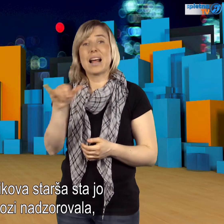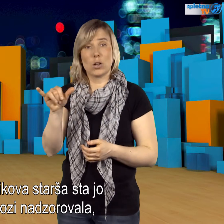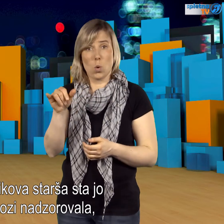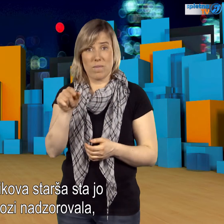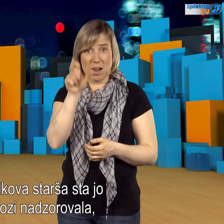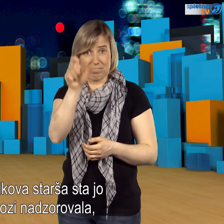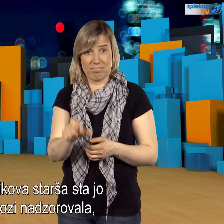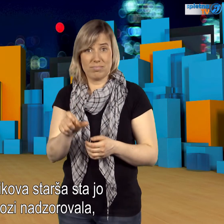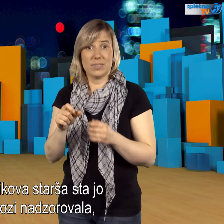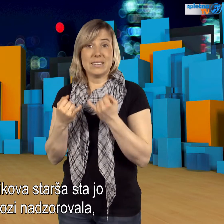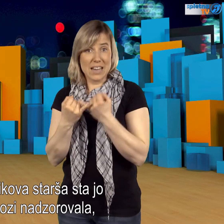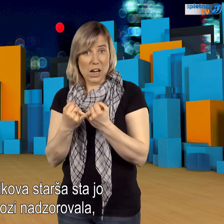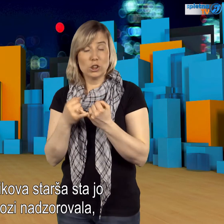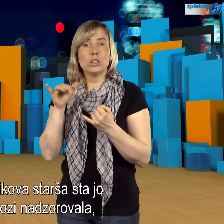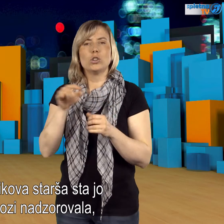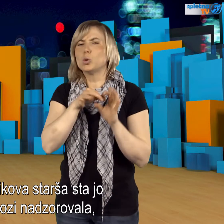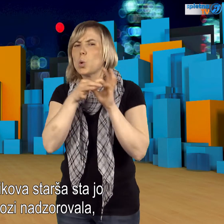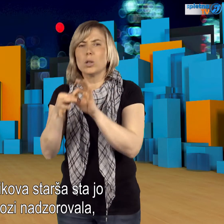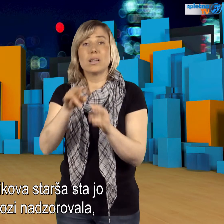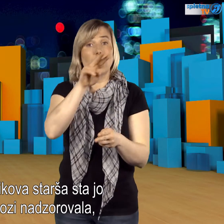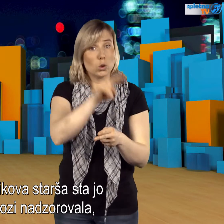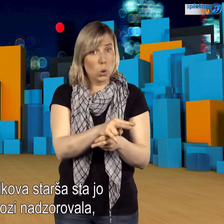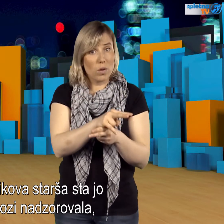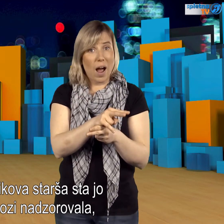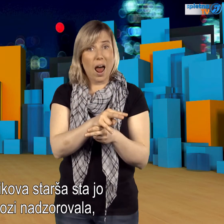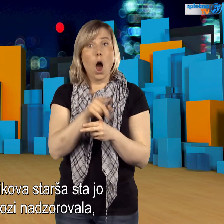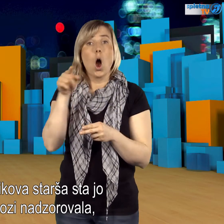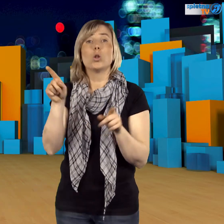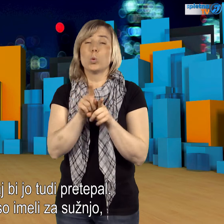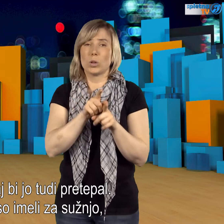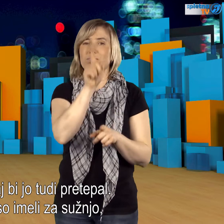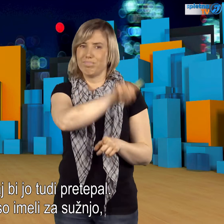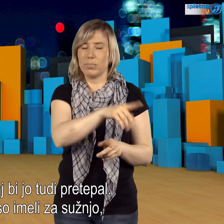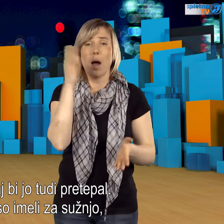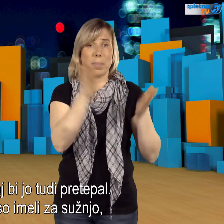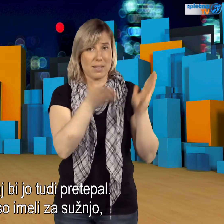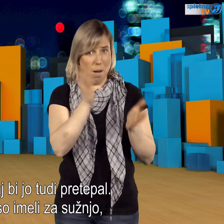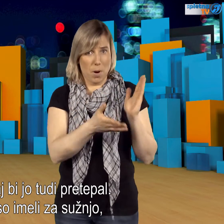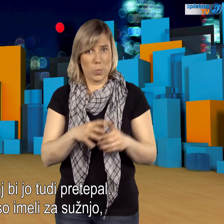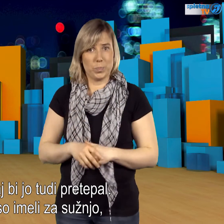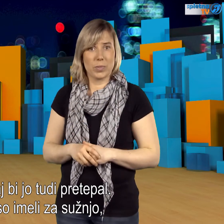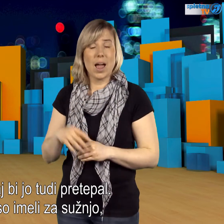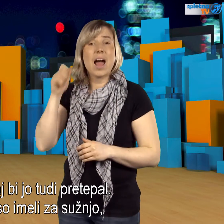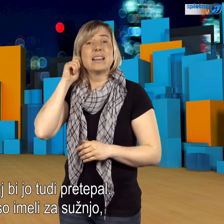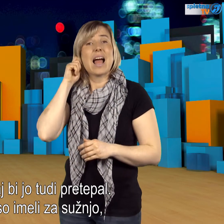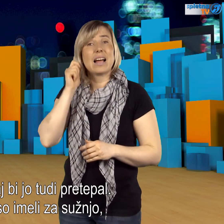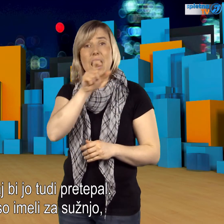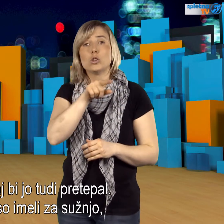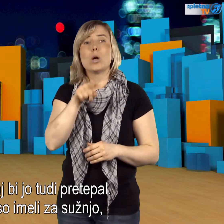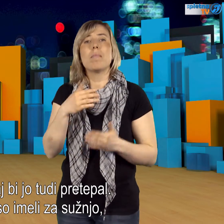Petindvajsetletnikova starša sta jo vseskozi nadzorovala, on pa naj bi jo tudi pretepal. Dekle so imeli za